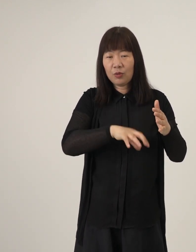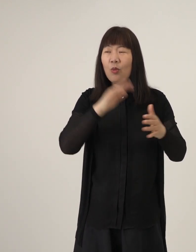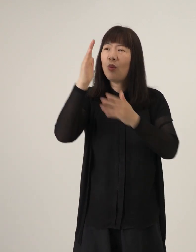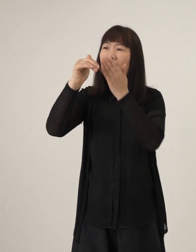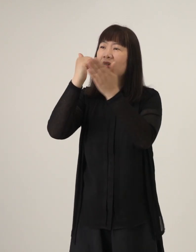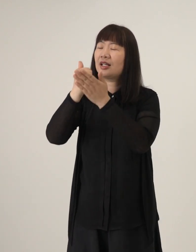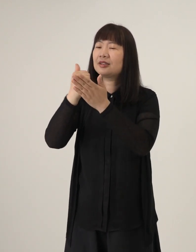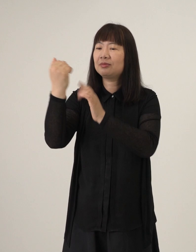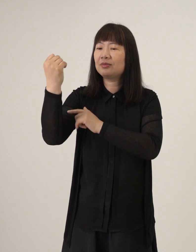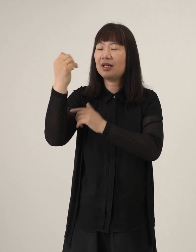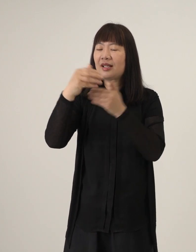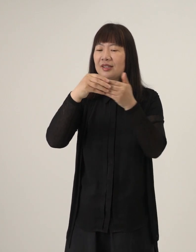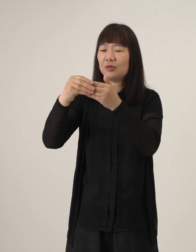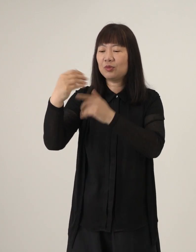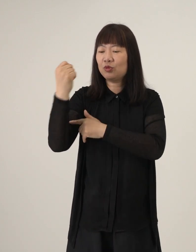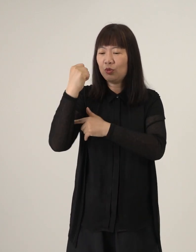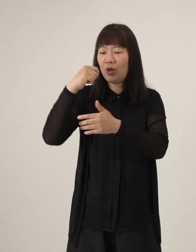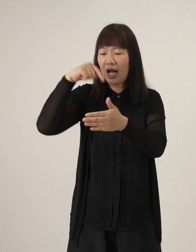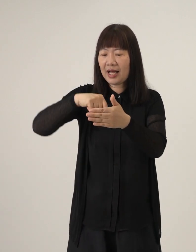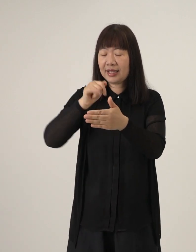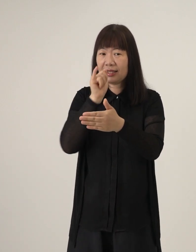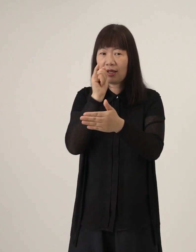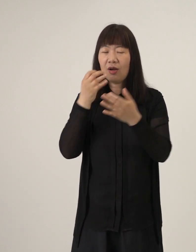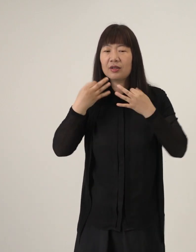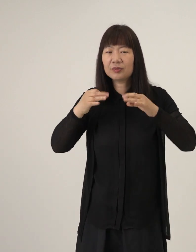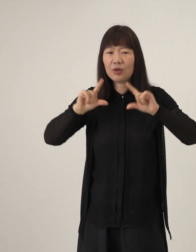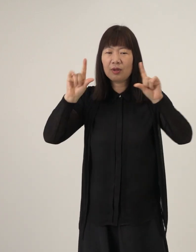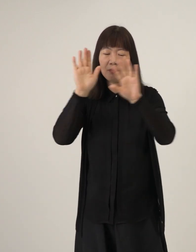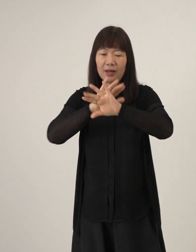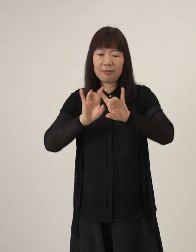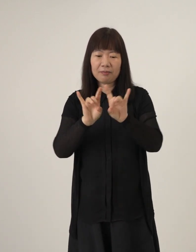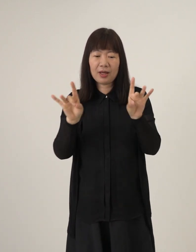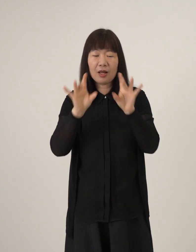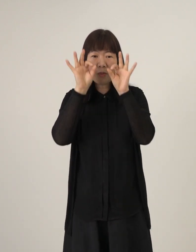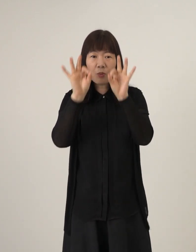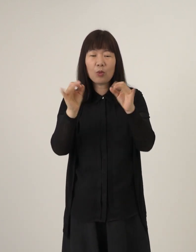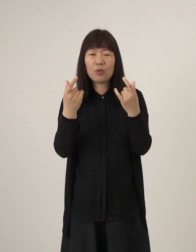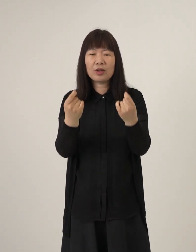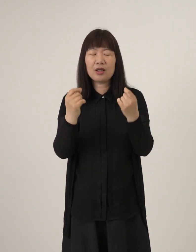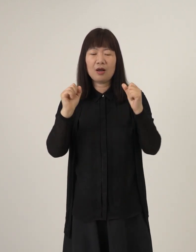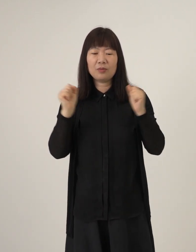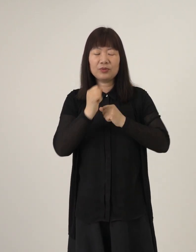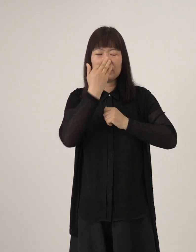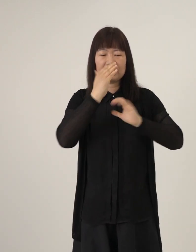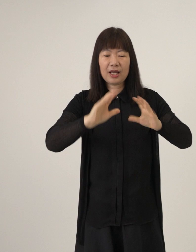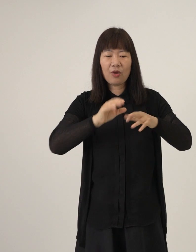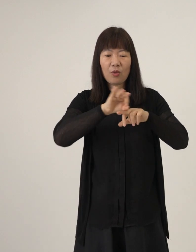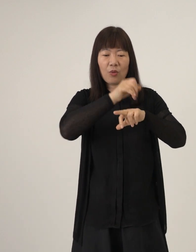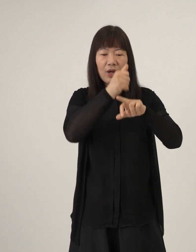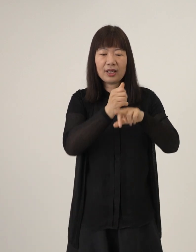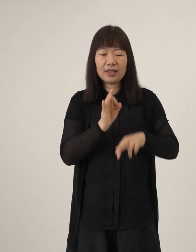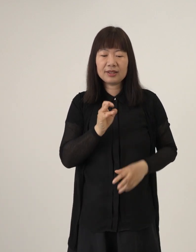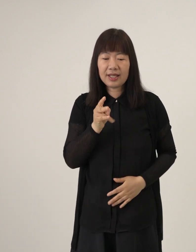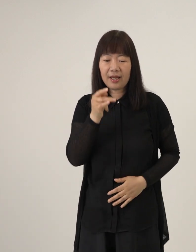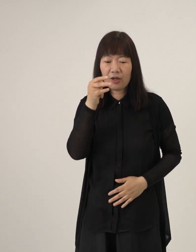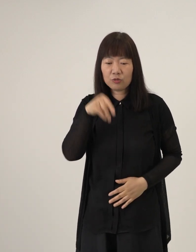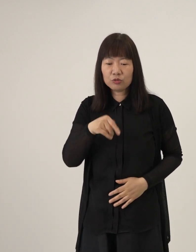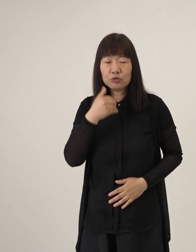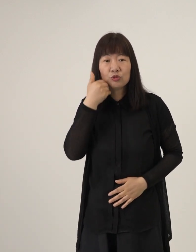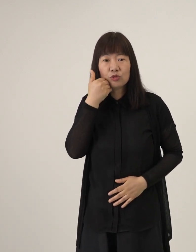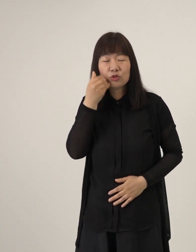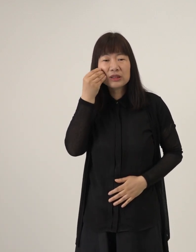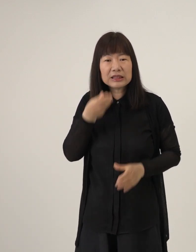거예요. 우리 금요일 밤마다 보았던 내용처럼 북이스라엘의 왕 예후도 누가